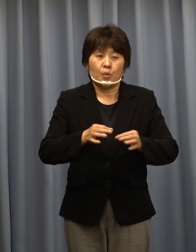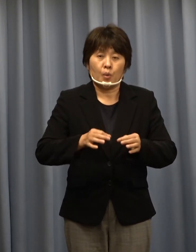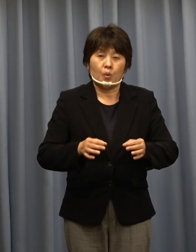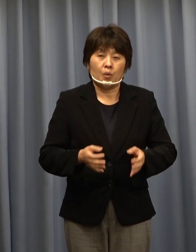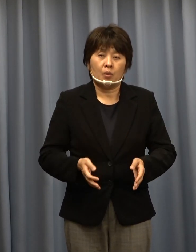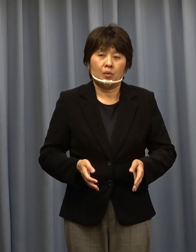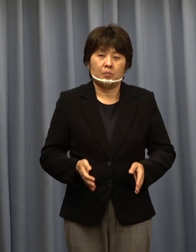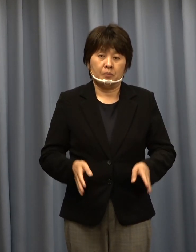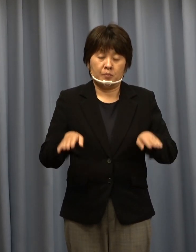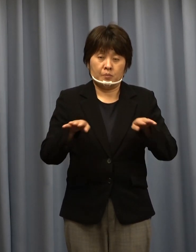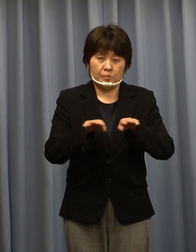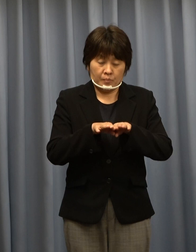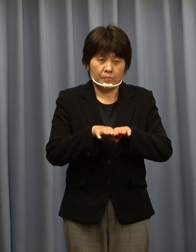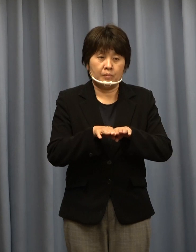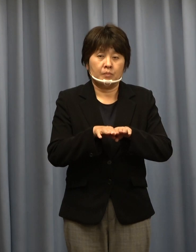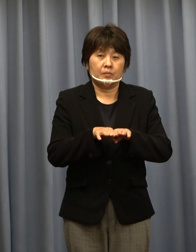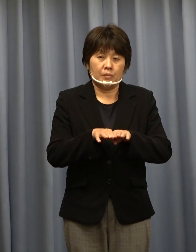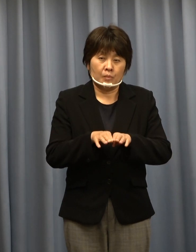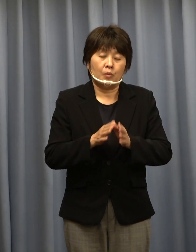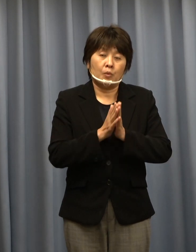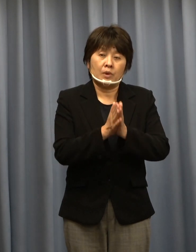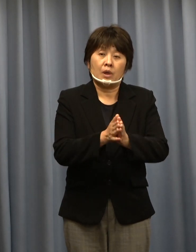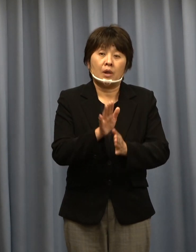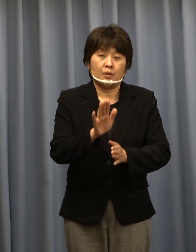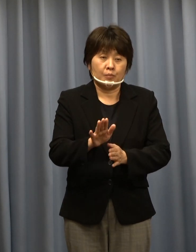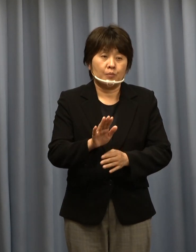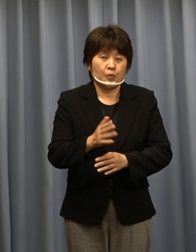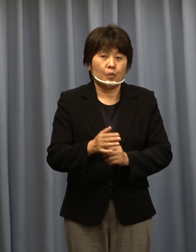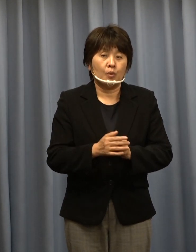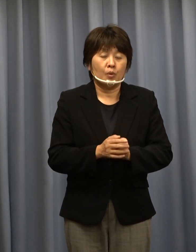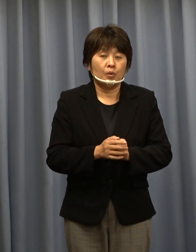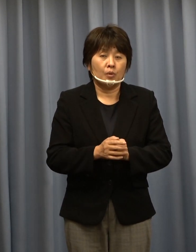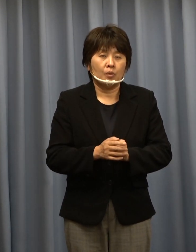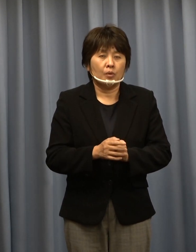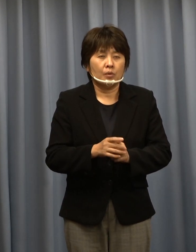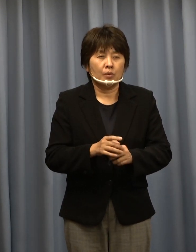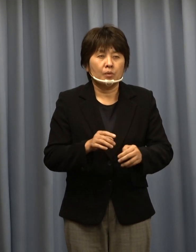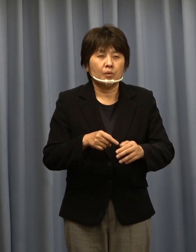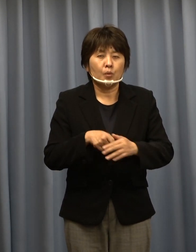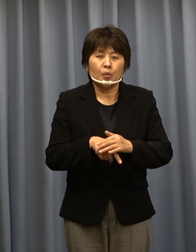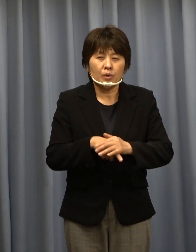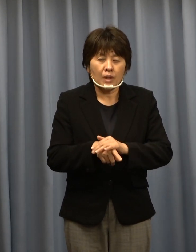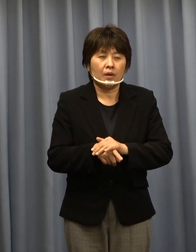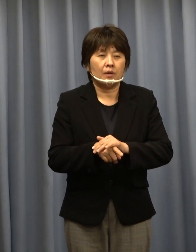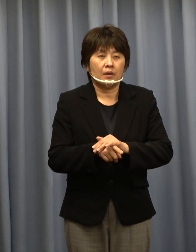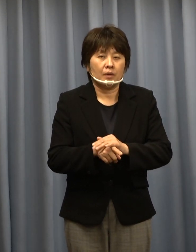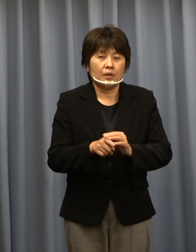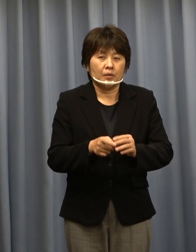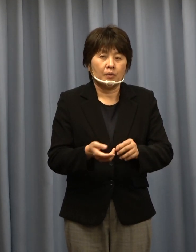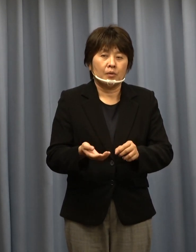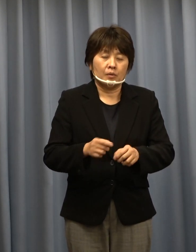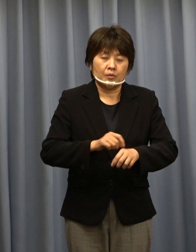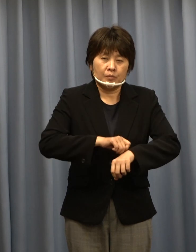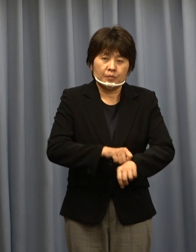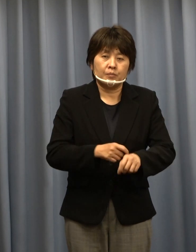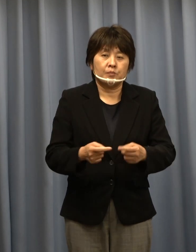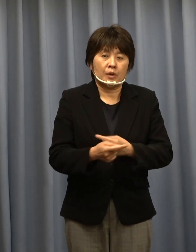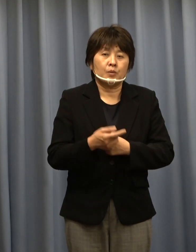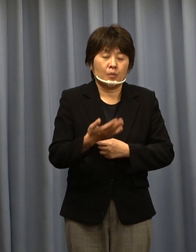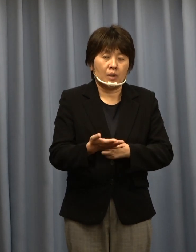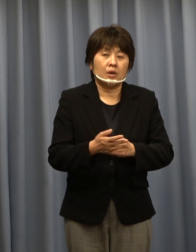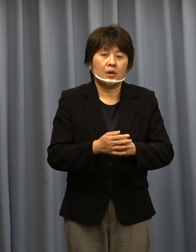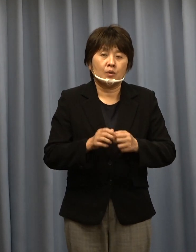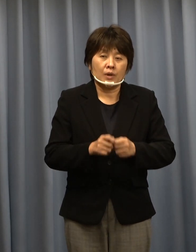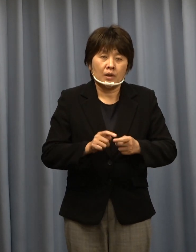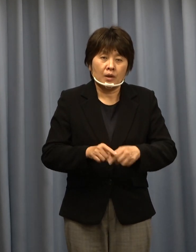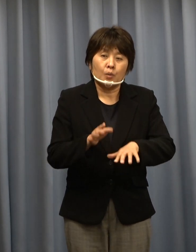という業界がありますが、どういうことを懸念して、具体的にどんな強い制限を今すべきだ